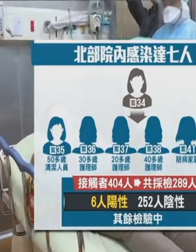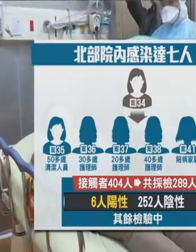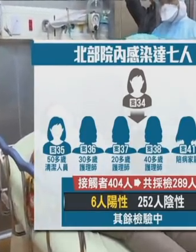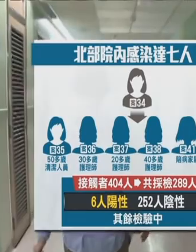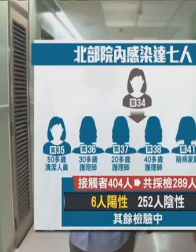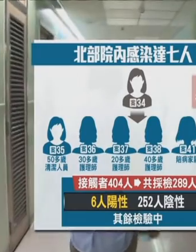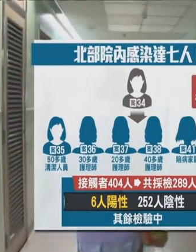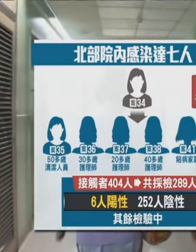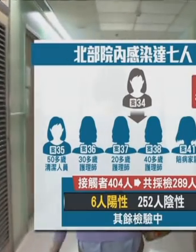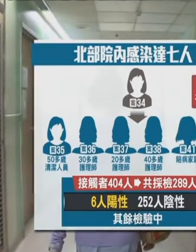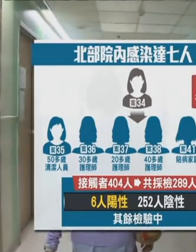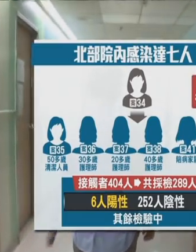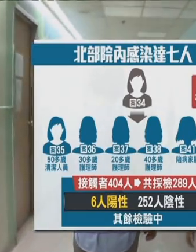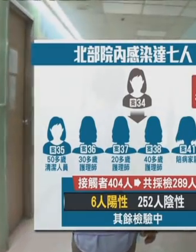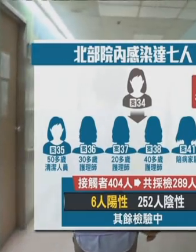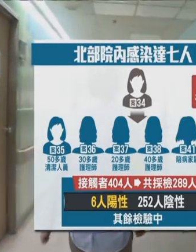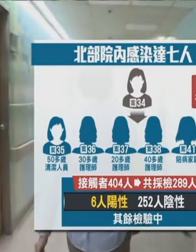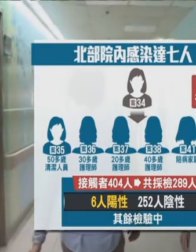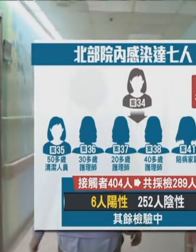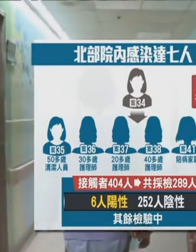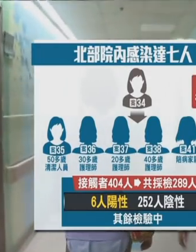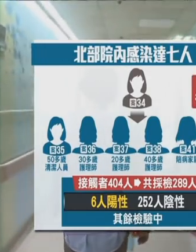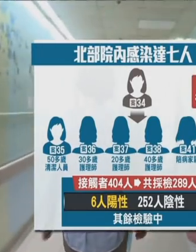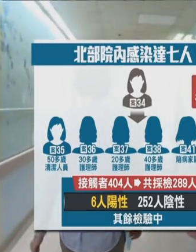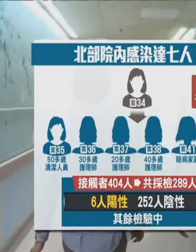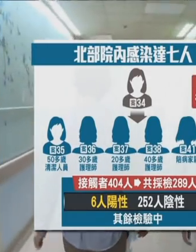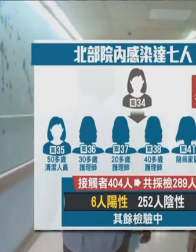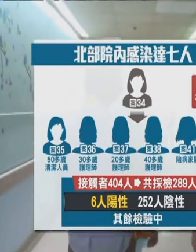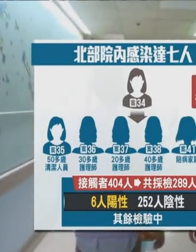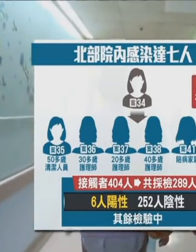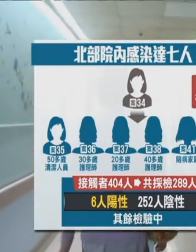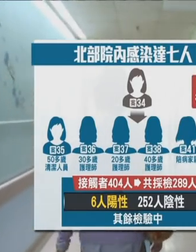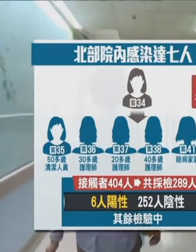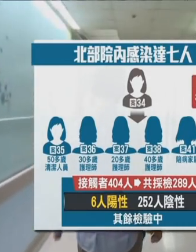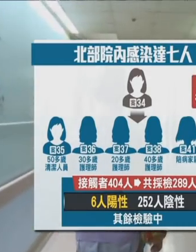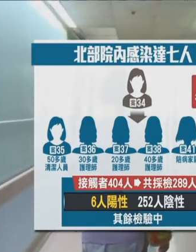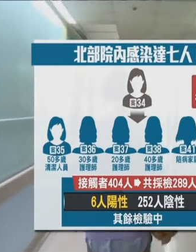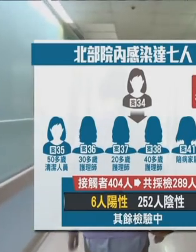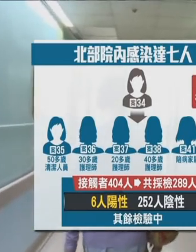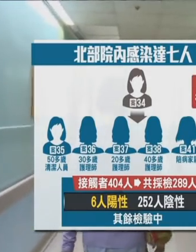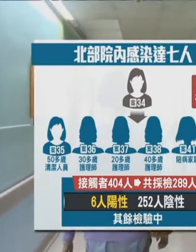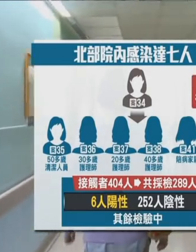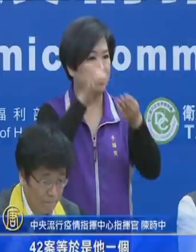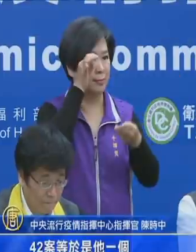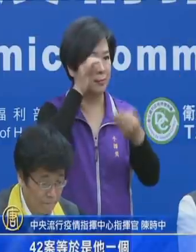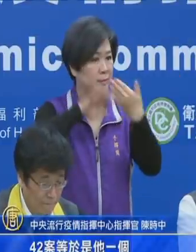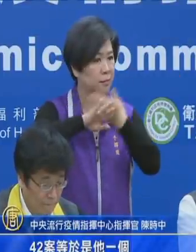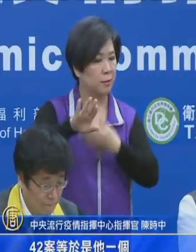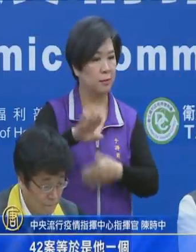验中。重点追查案42，证明与案34不同病室的陪病家属。